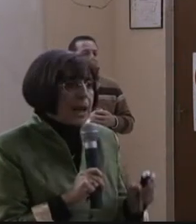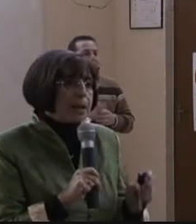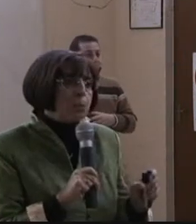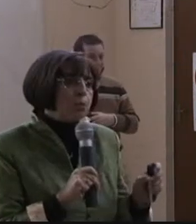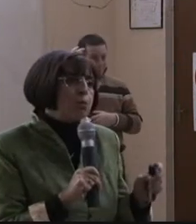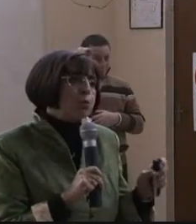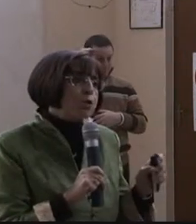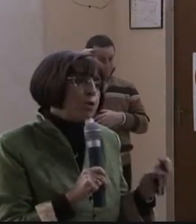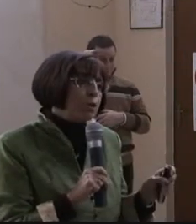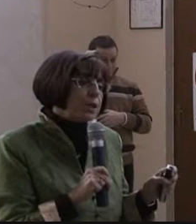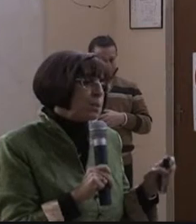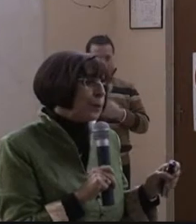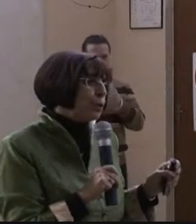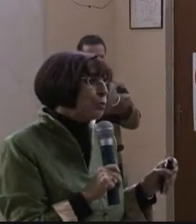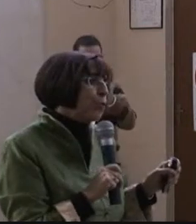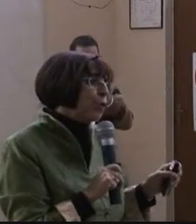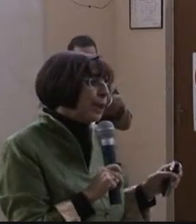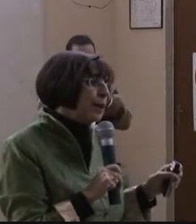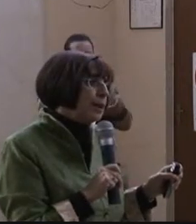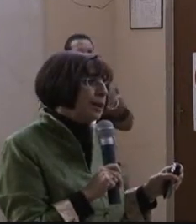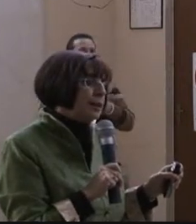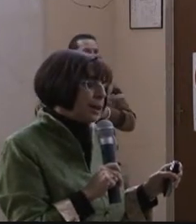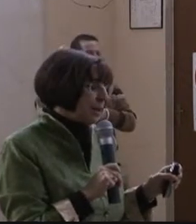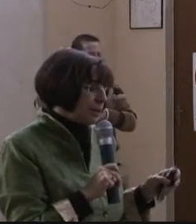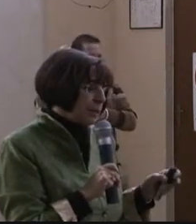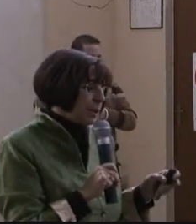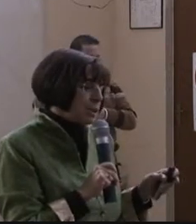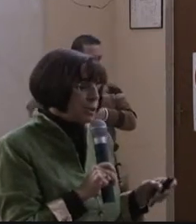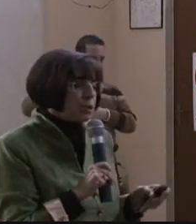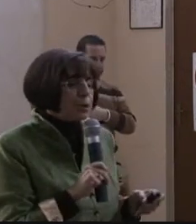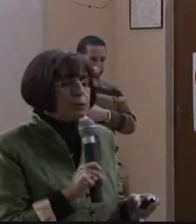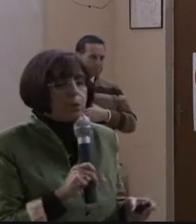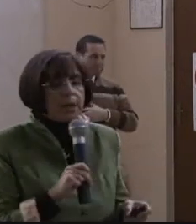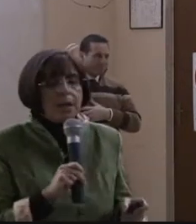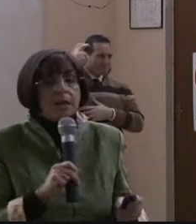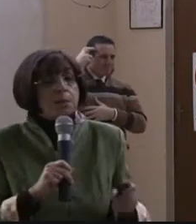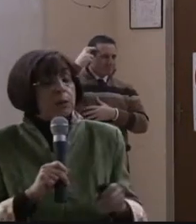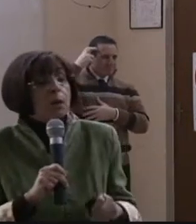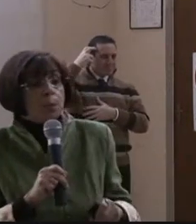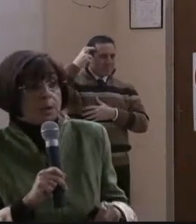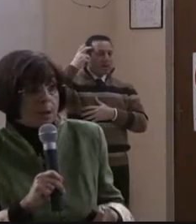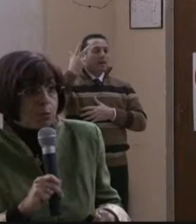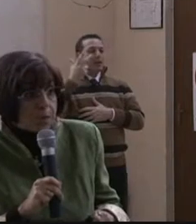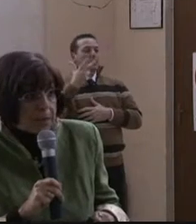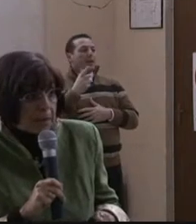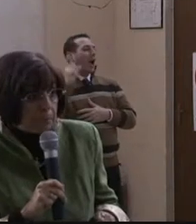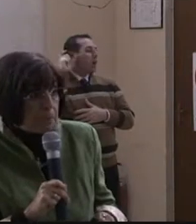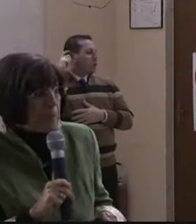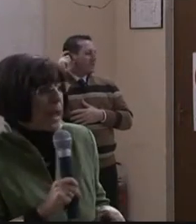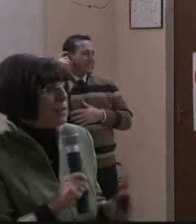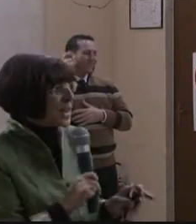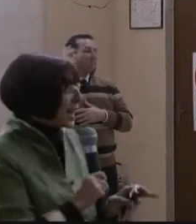L'impianto cocleare è più robusto rispetto al rumore, in situazioni del rumore, rispetto alla protesi